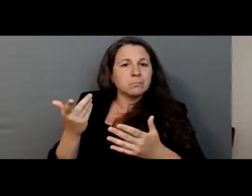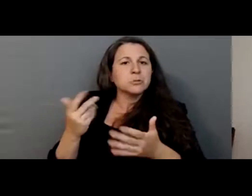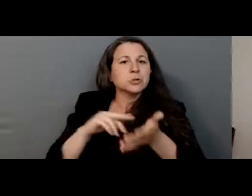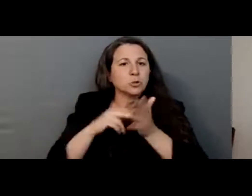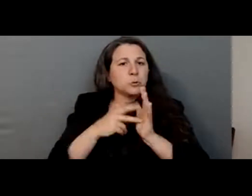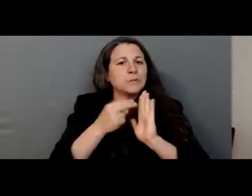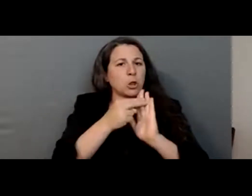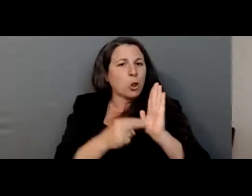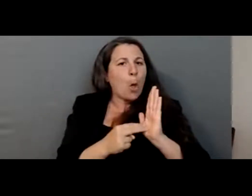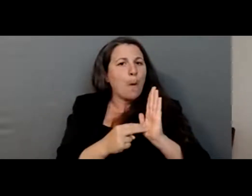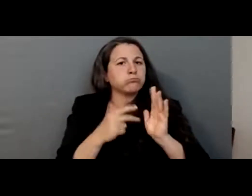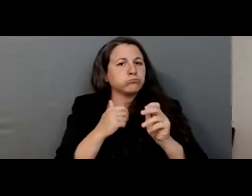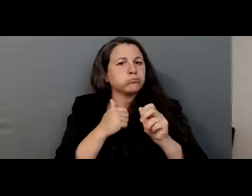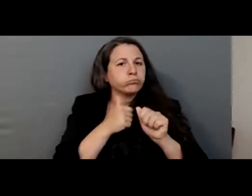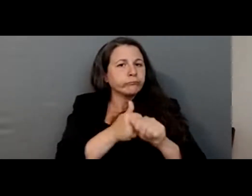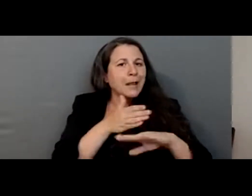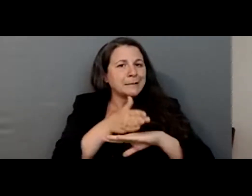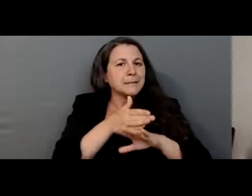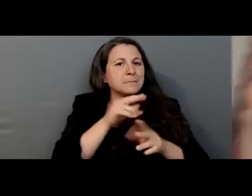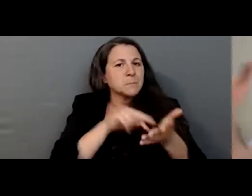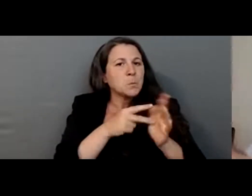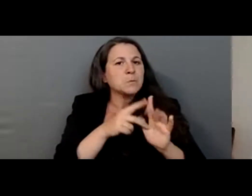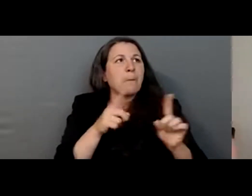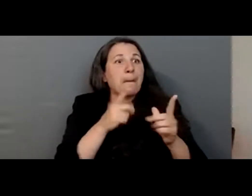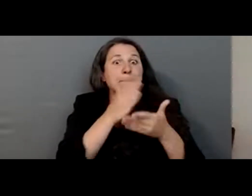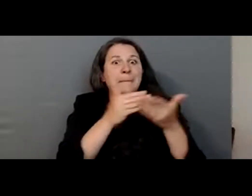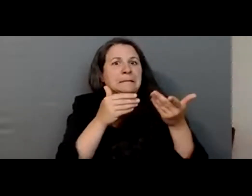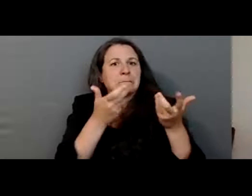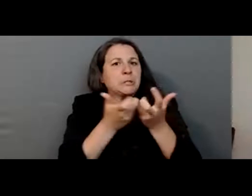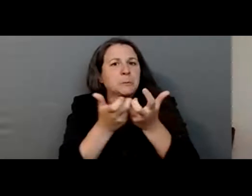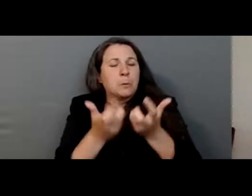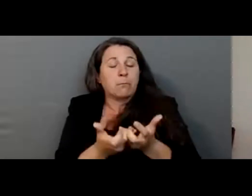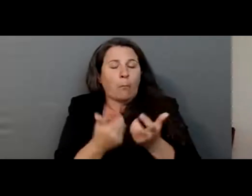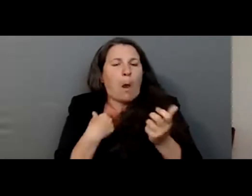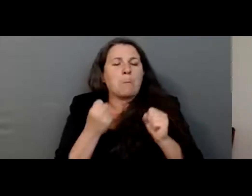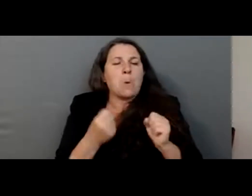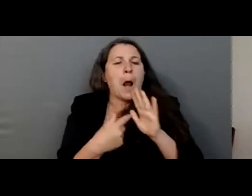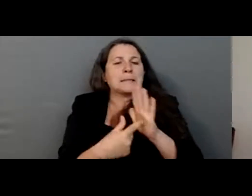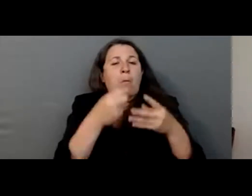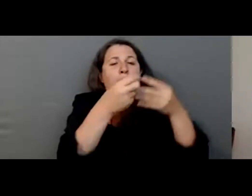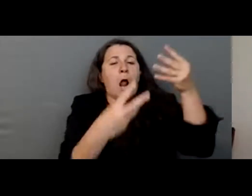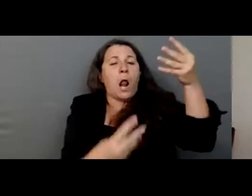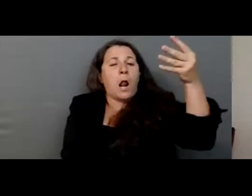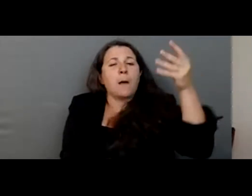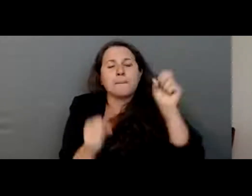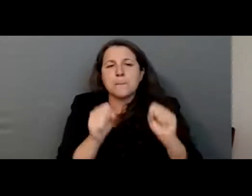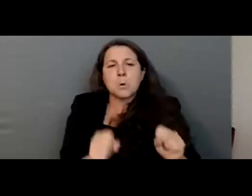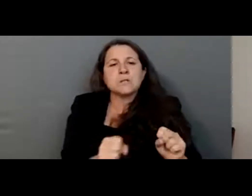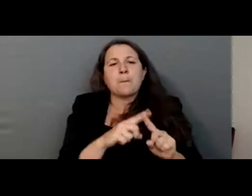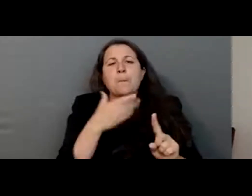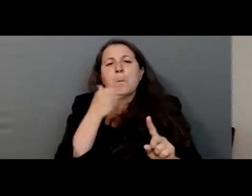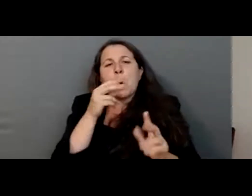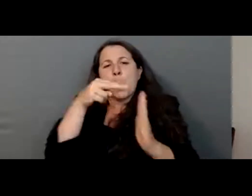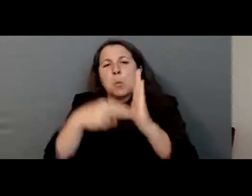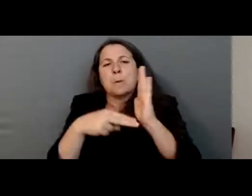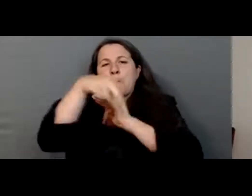façon à ce qu'il soit accessible. Il y aurait une panoplie d'exemples à donner, et je ne m'attarderai pas sur le sujet, je vous invite donc à lire la revue à ce